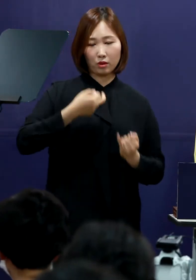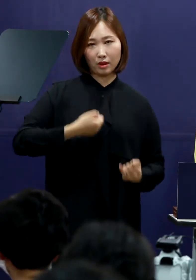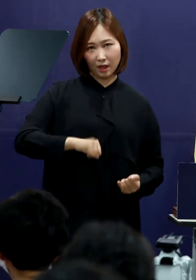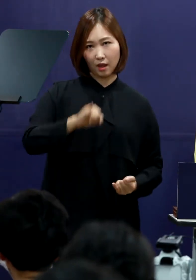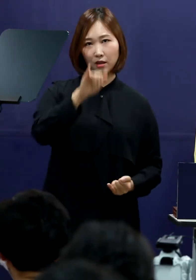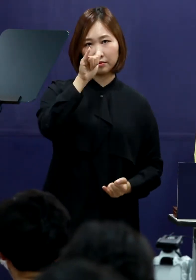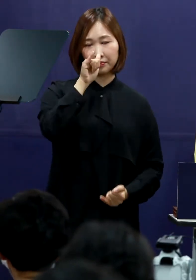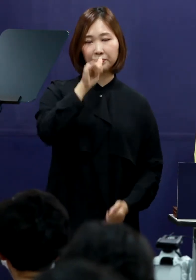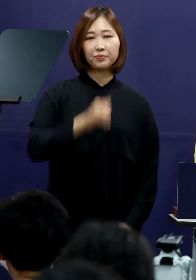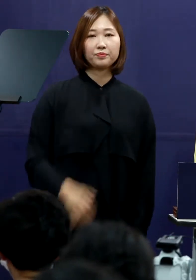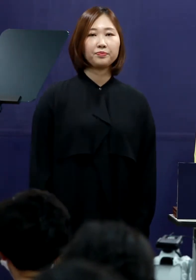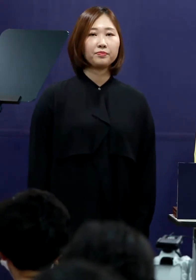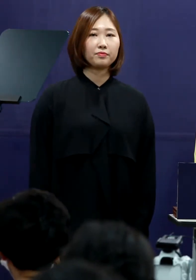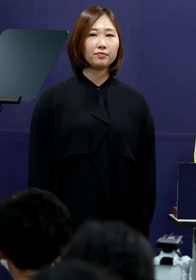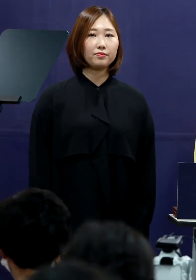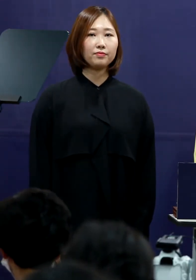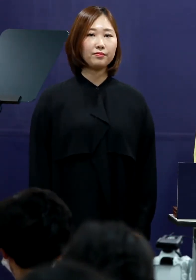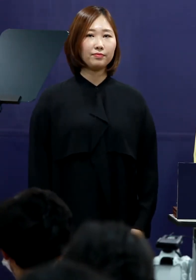분이십니다.